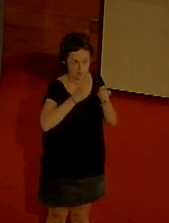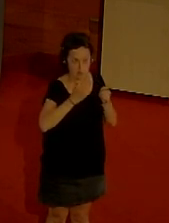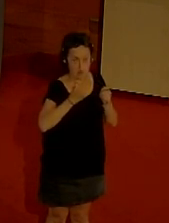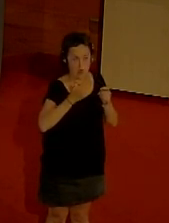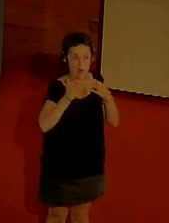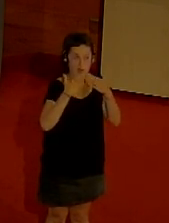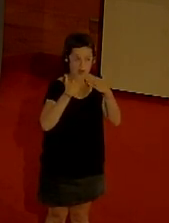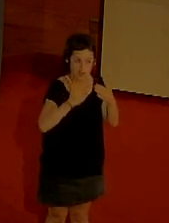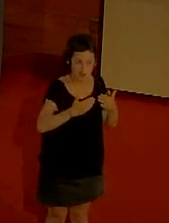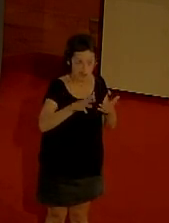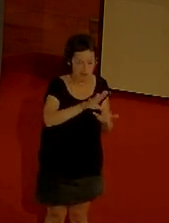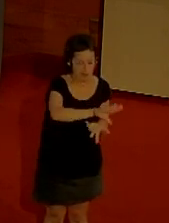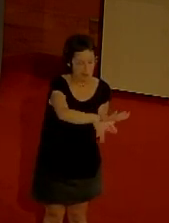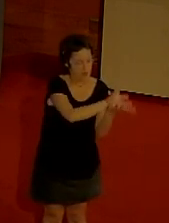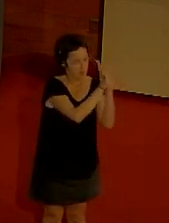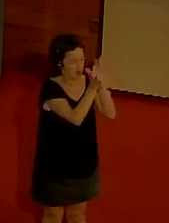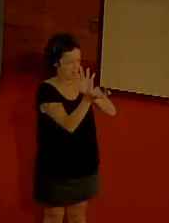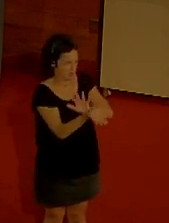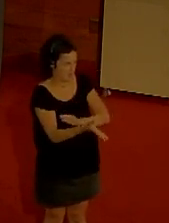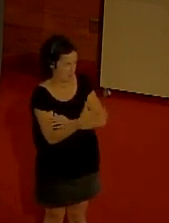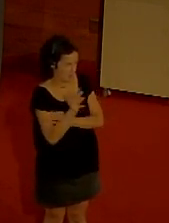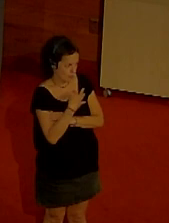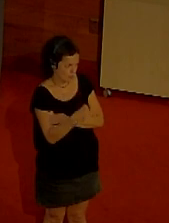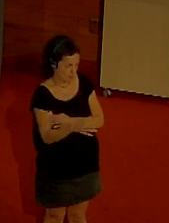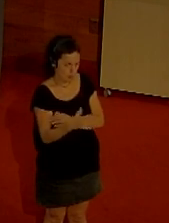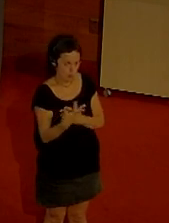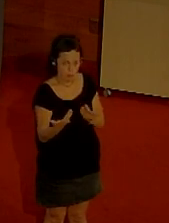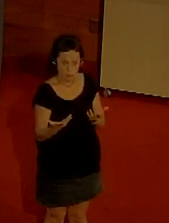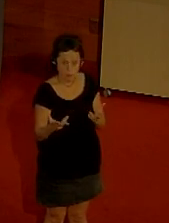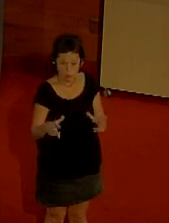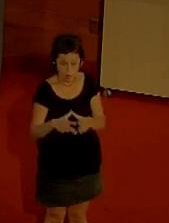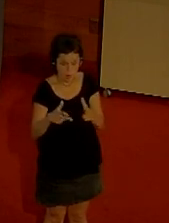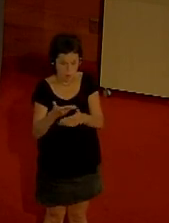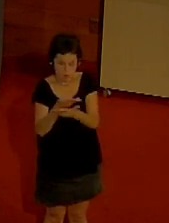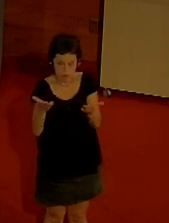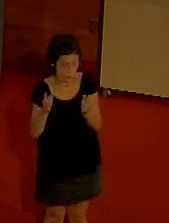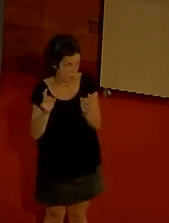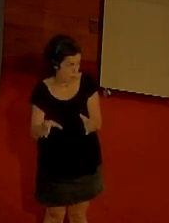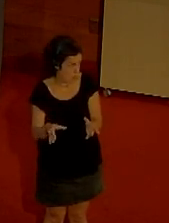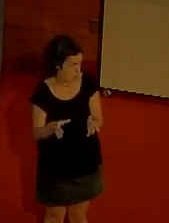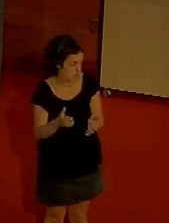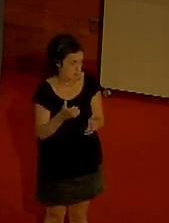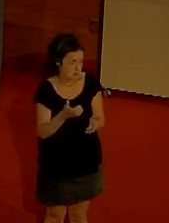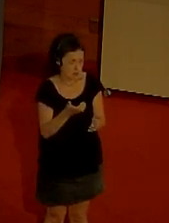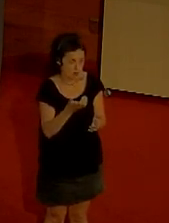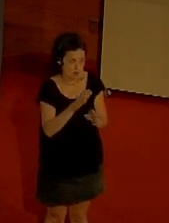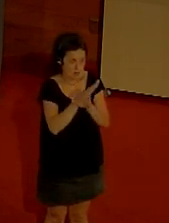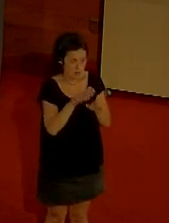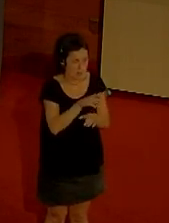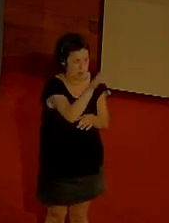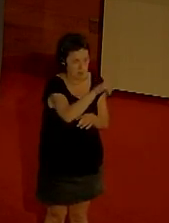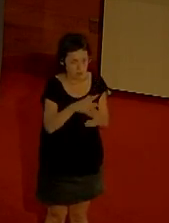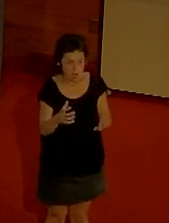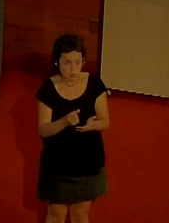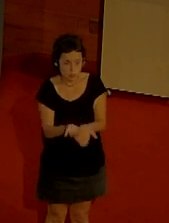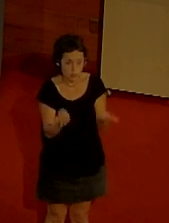de la transformación como una parte más de la sociedad, ¿no? entre todos y todas, al final creo que eso que sí que se puede hacer.